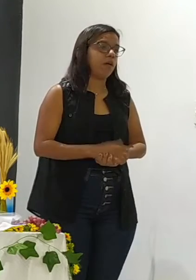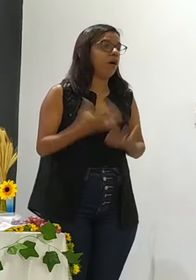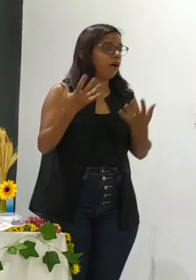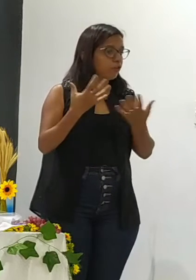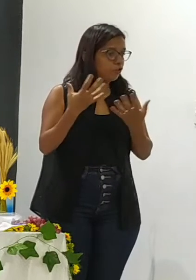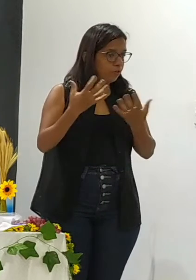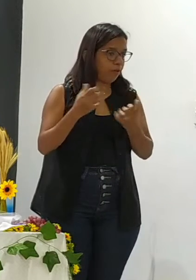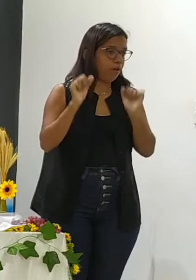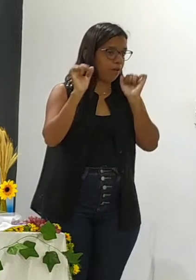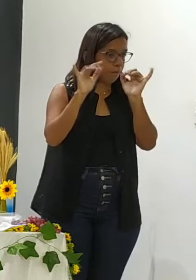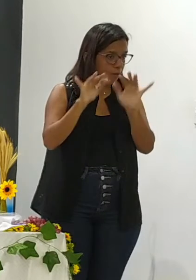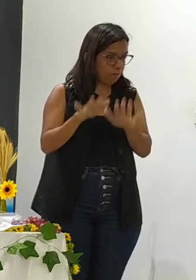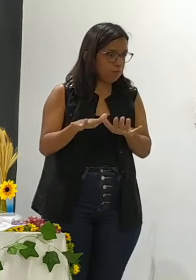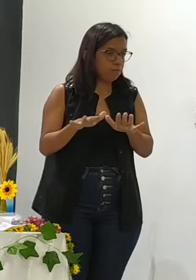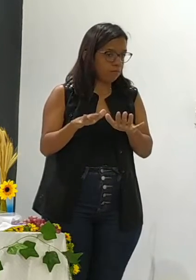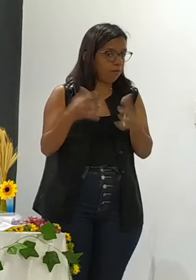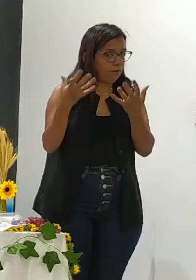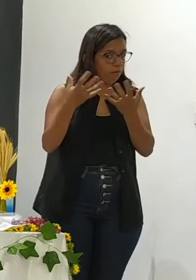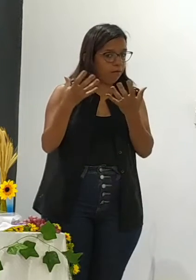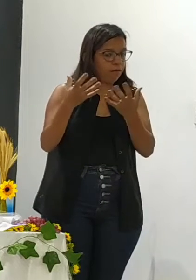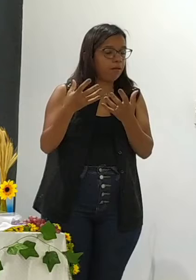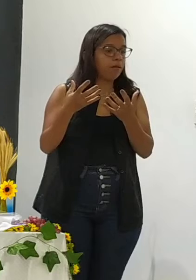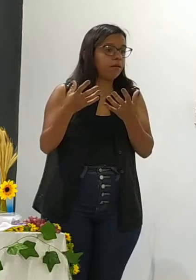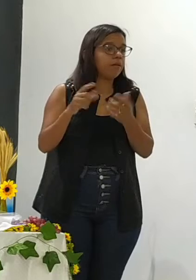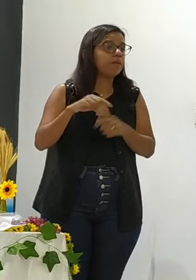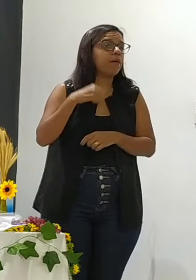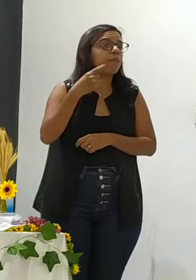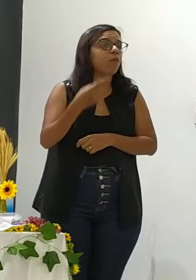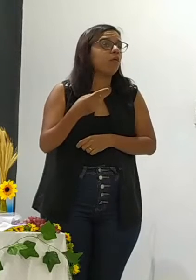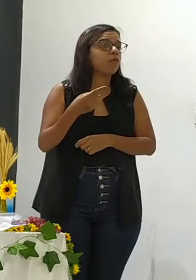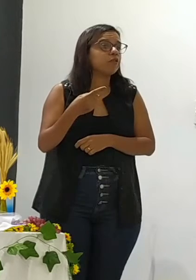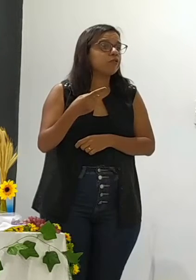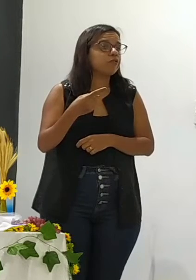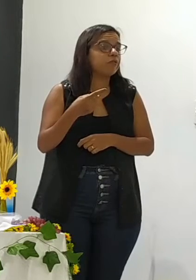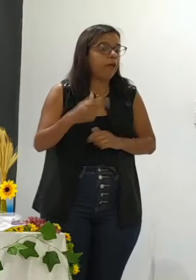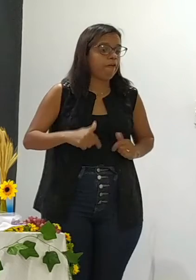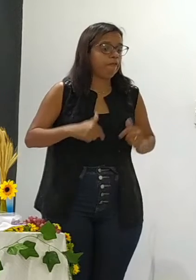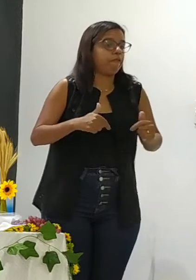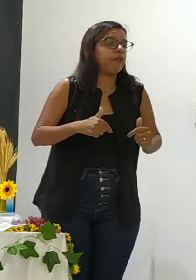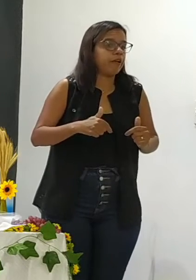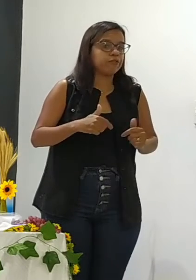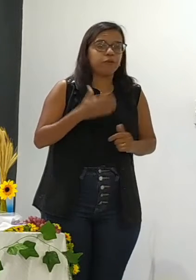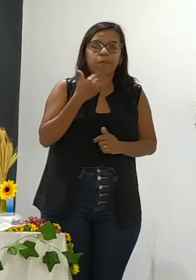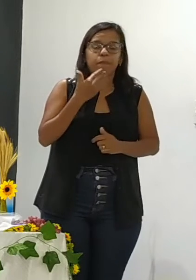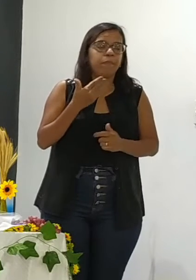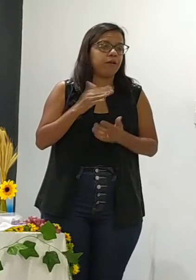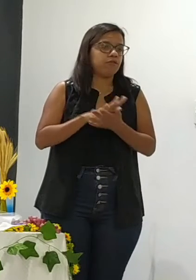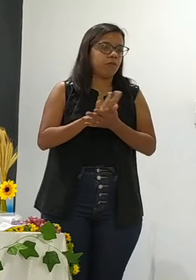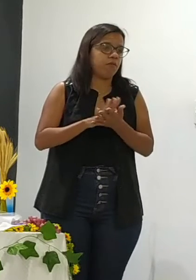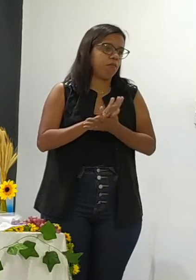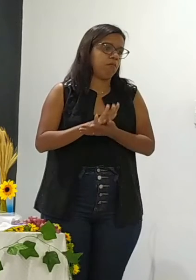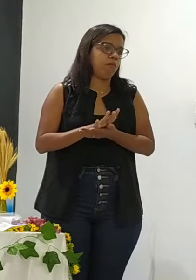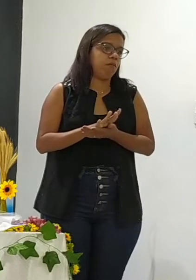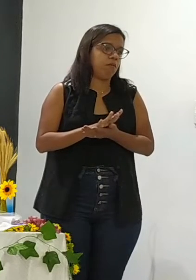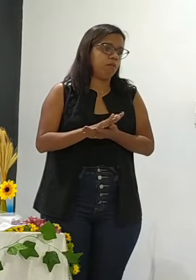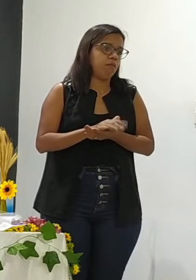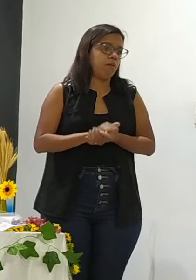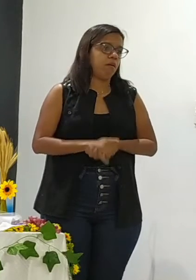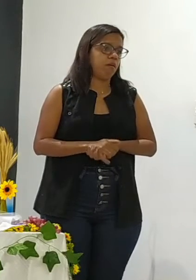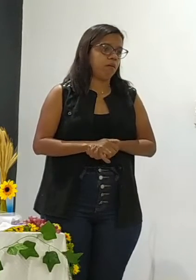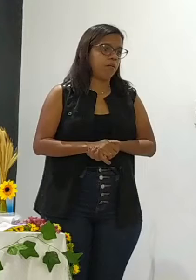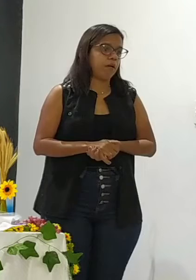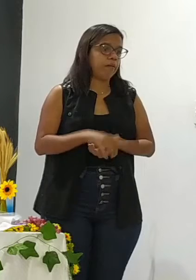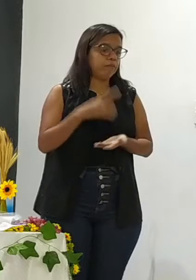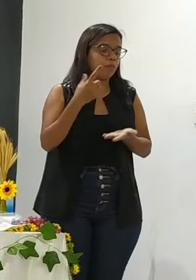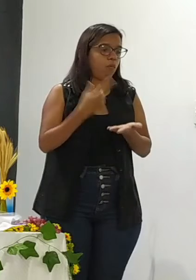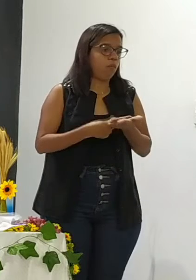Deus dá. E depois a gente quer passar à frente de Deus, irmão. Não perde a bênção de Deus. Não perde, mas demora a